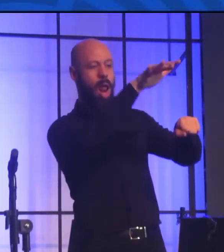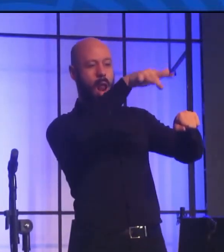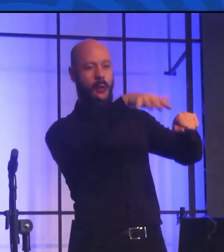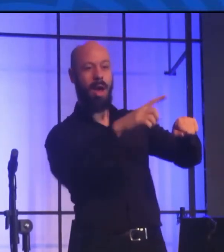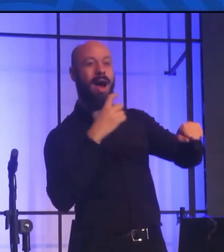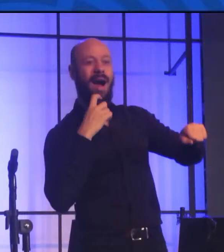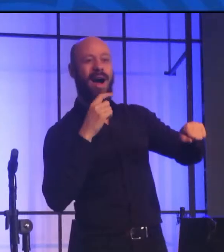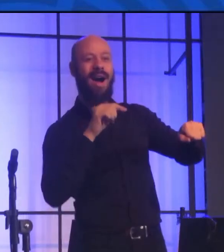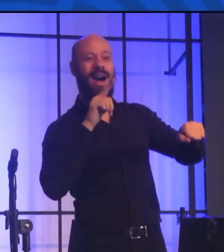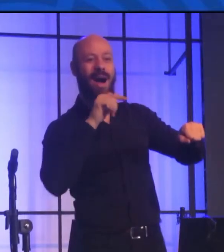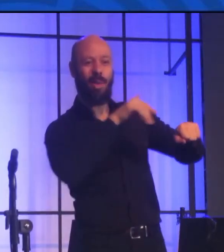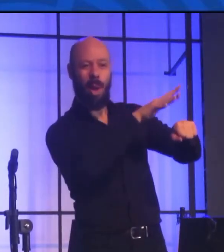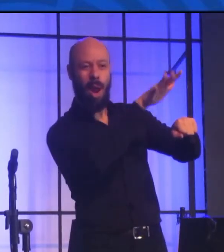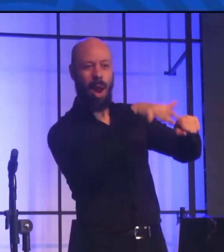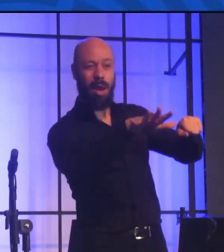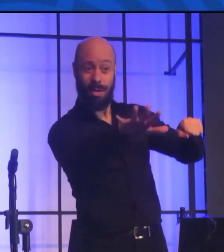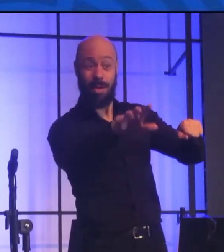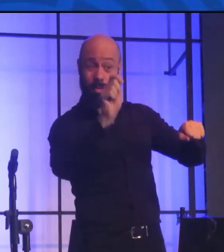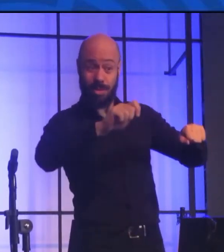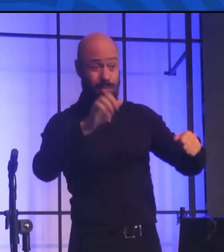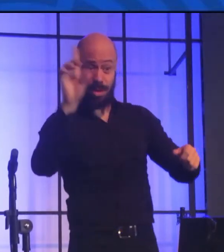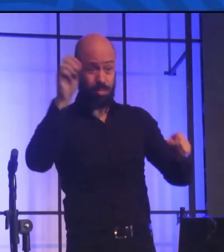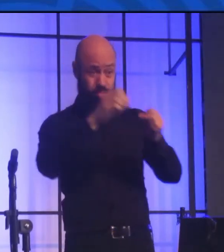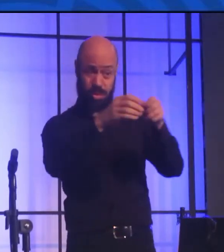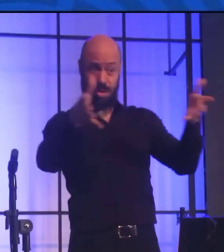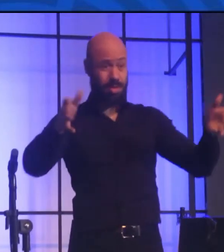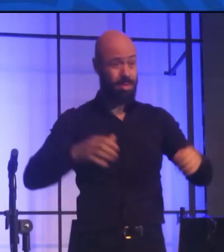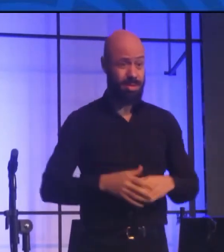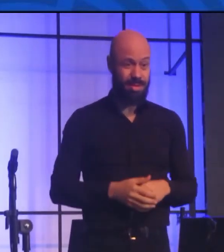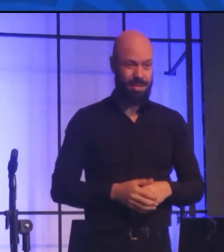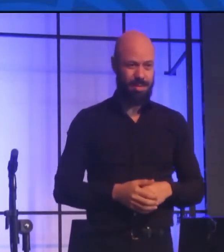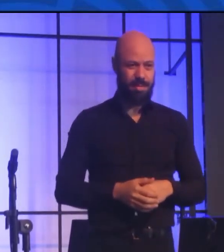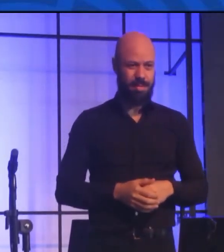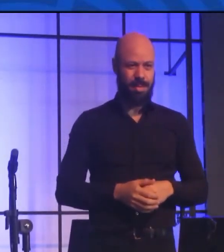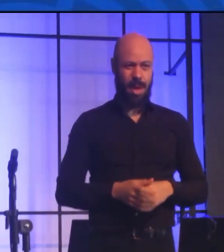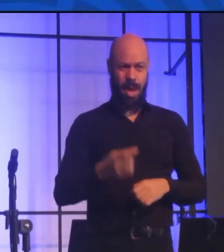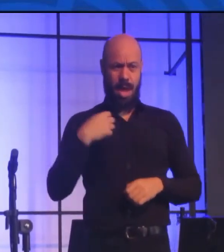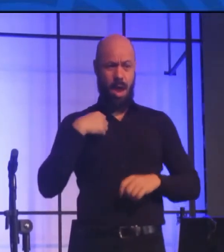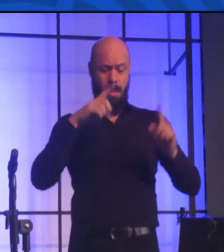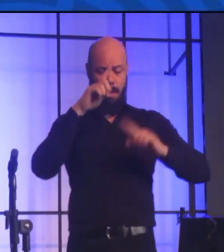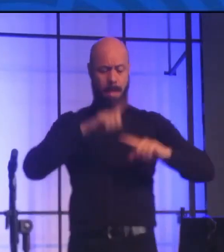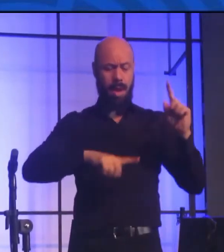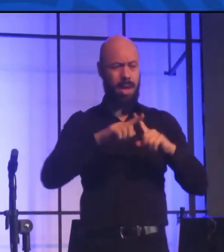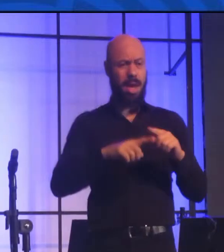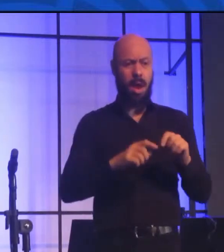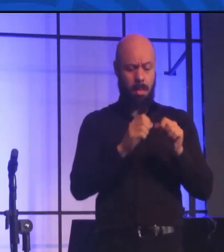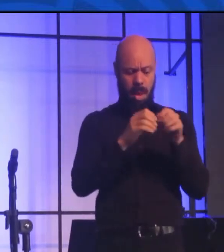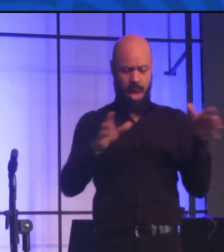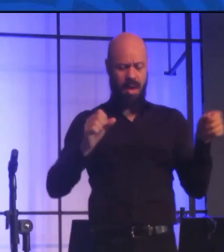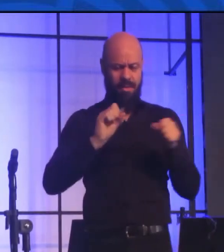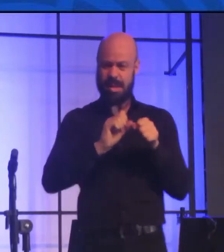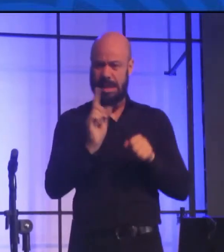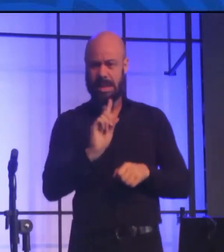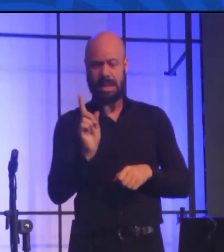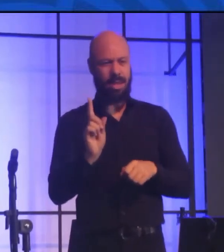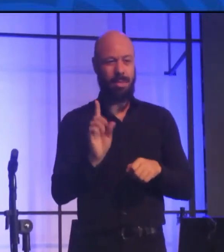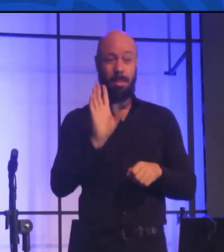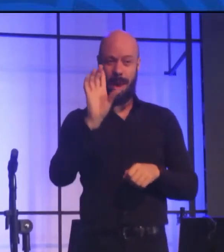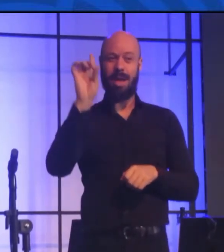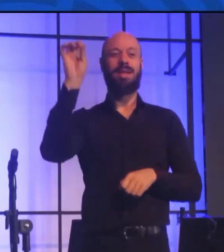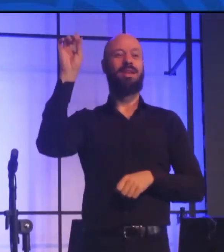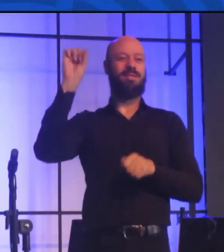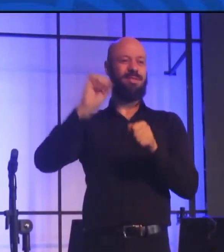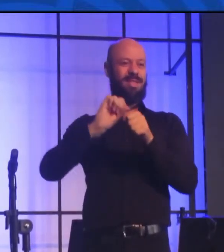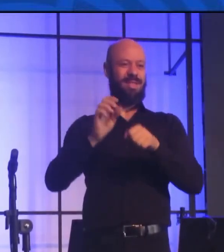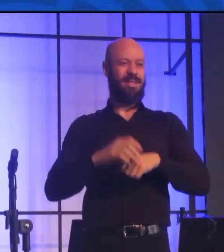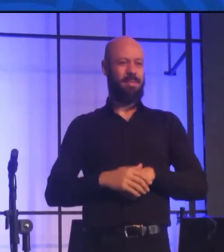seja, enquanto você caminha, se você caminhar com a consciência da minha presença. Se